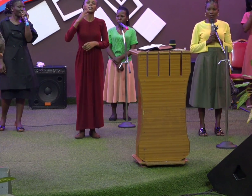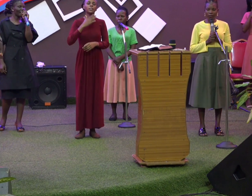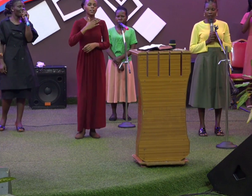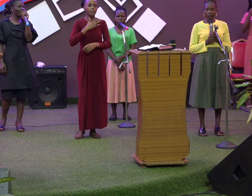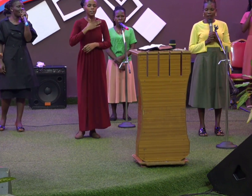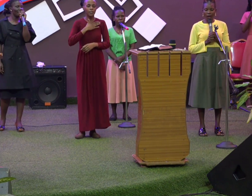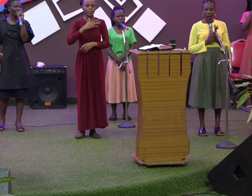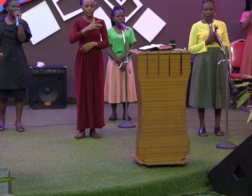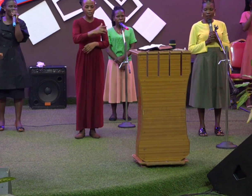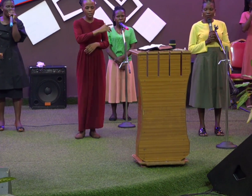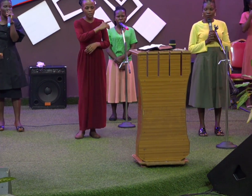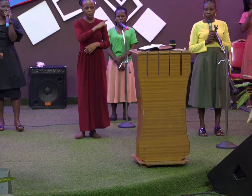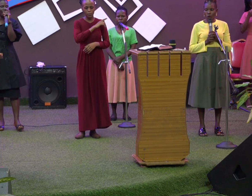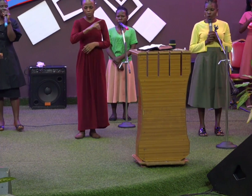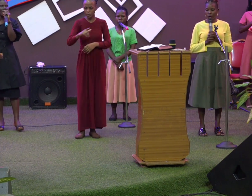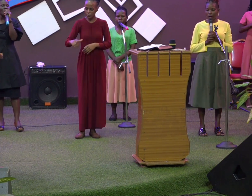Nakusinza